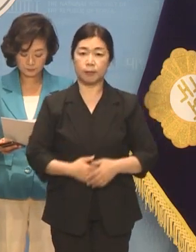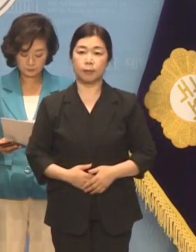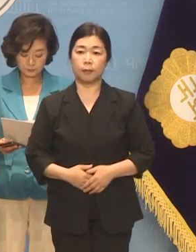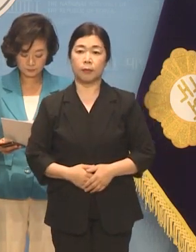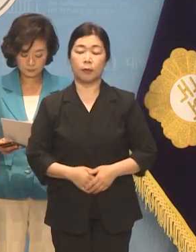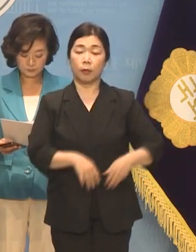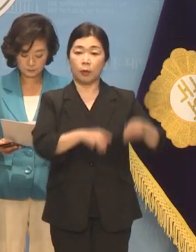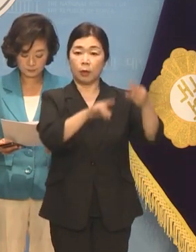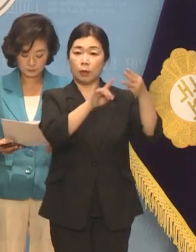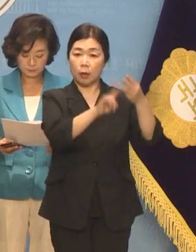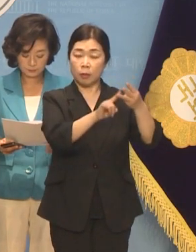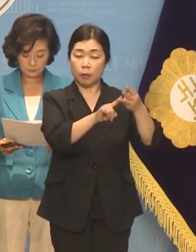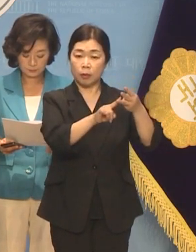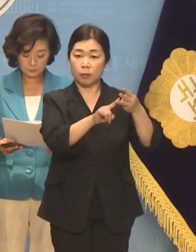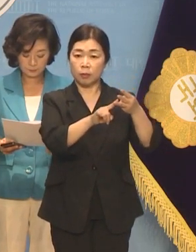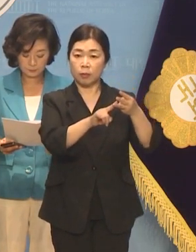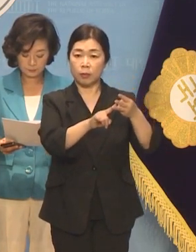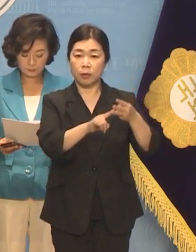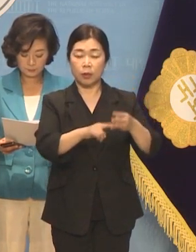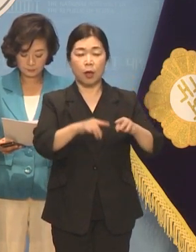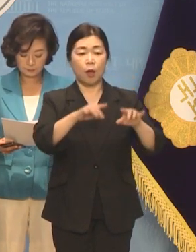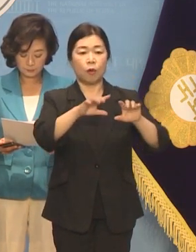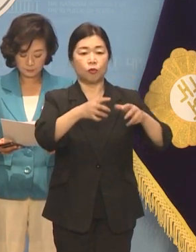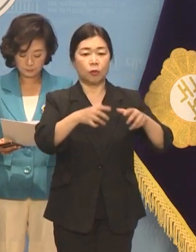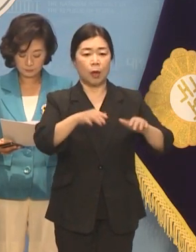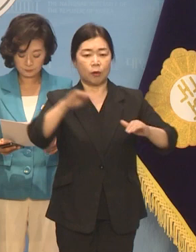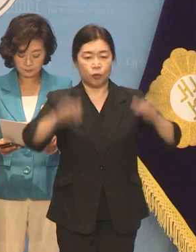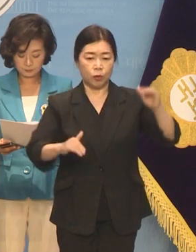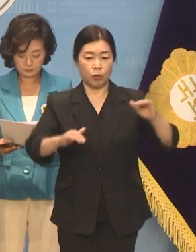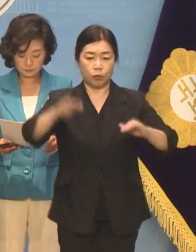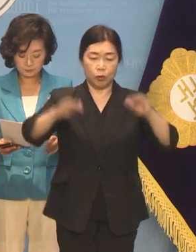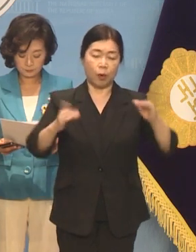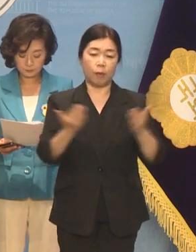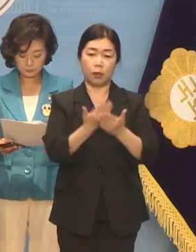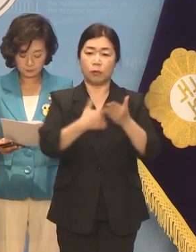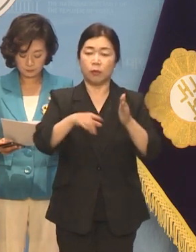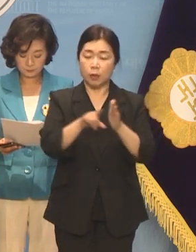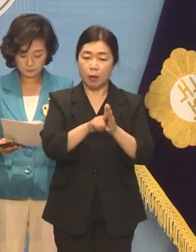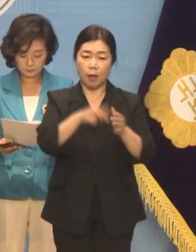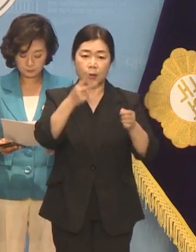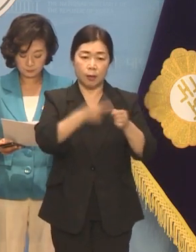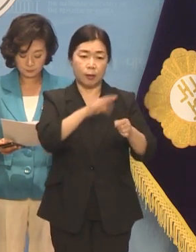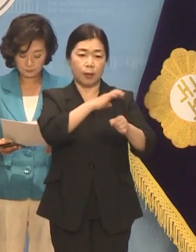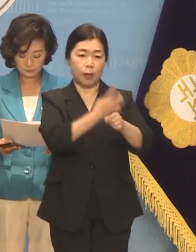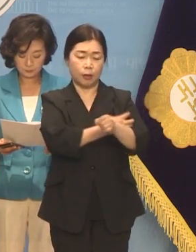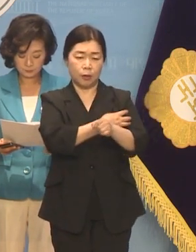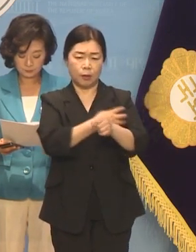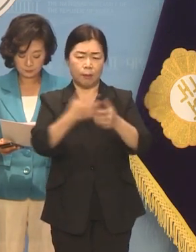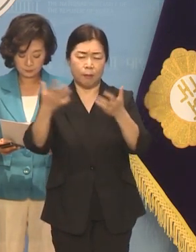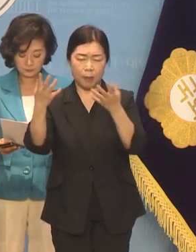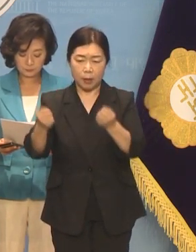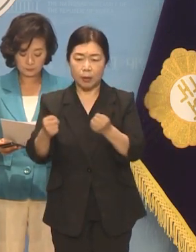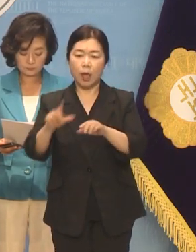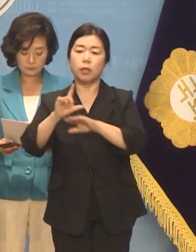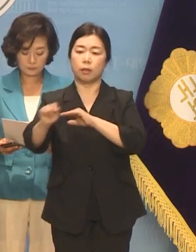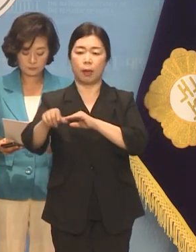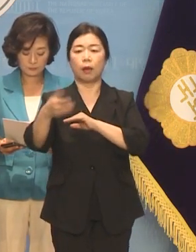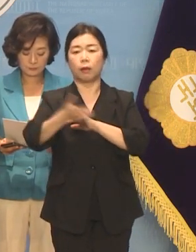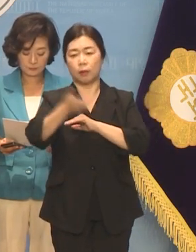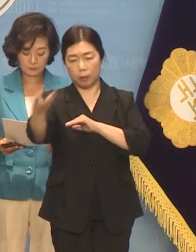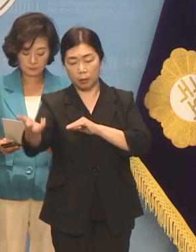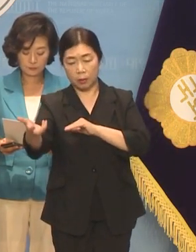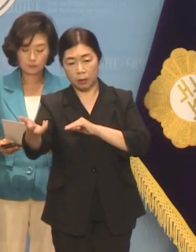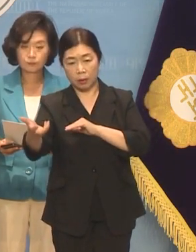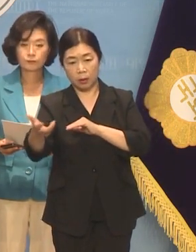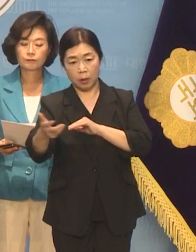3. 분산에너지와 국가균형발전을 고려해서 재생에너지가 풍부한 지방으로